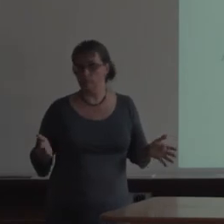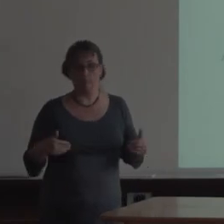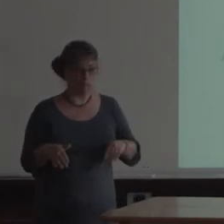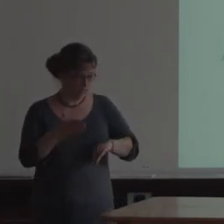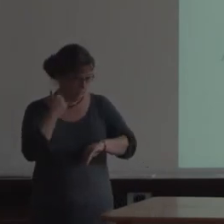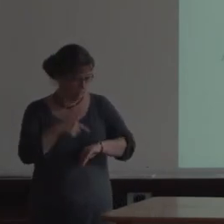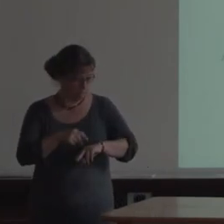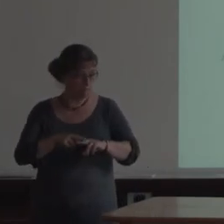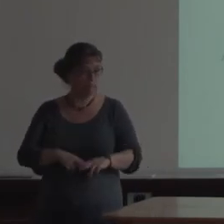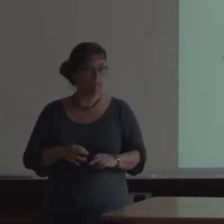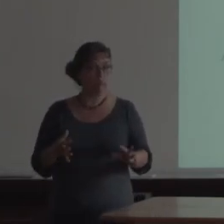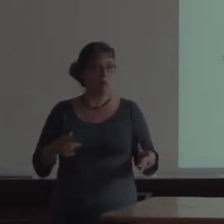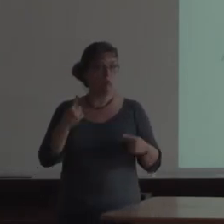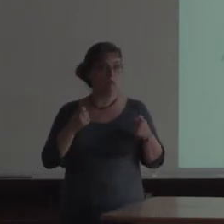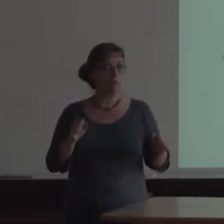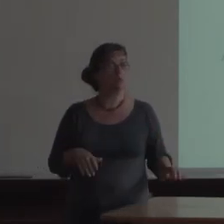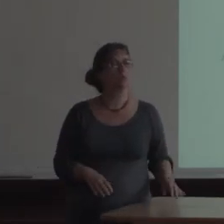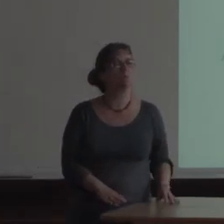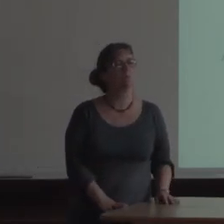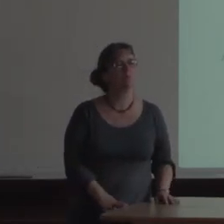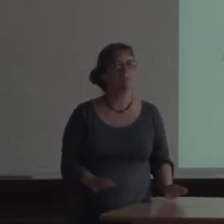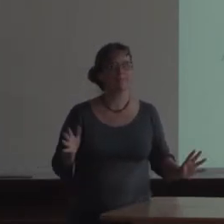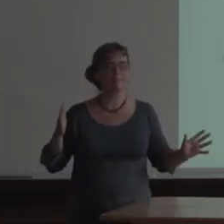ou pas pour les questions. Ouais.